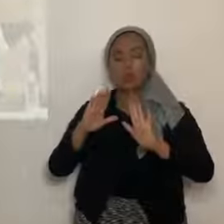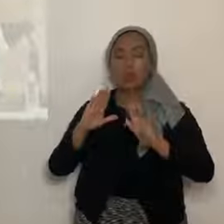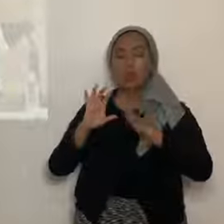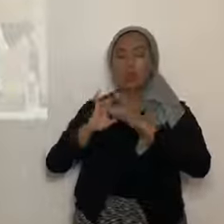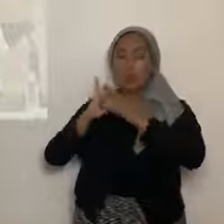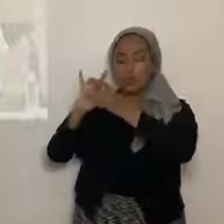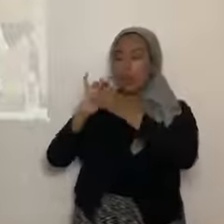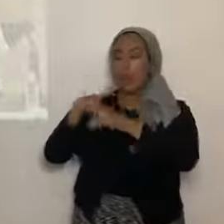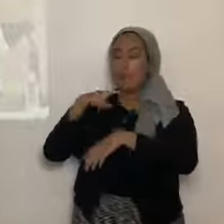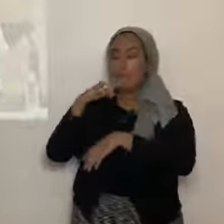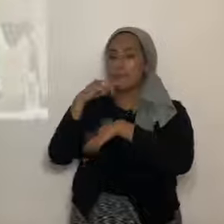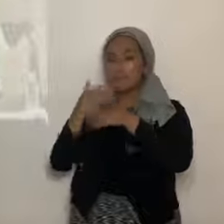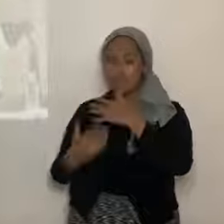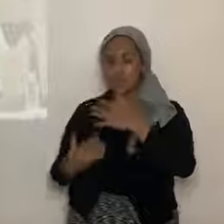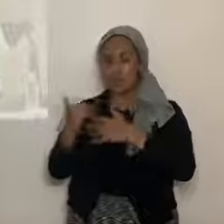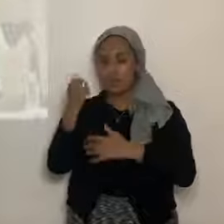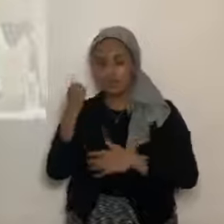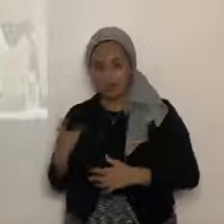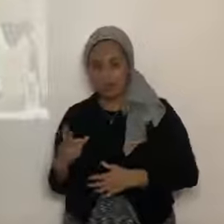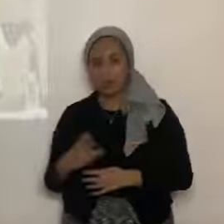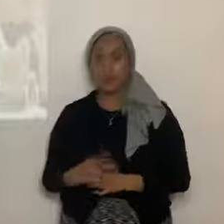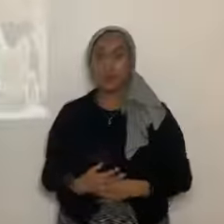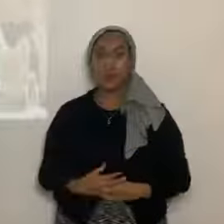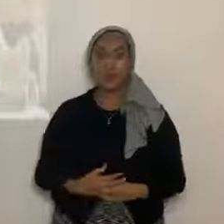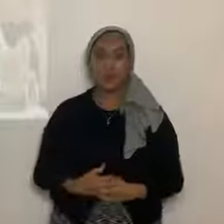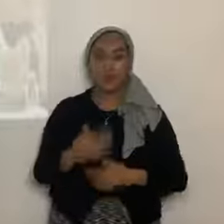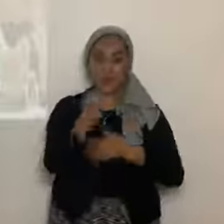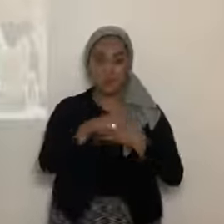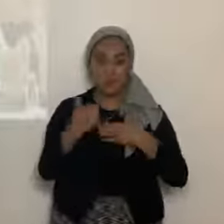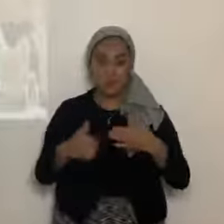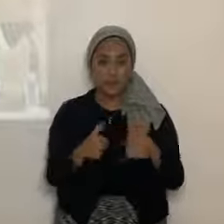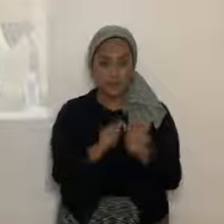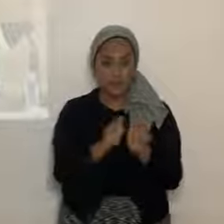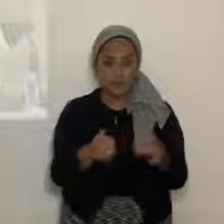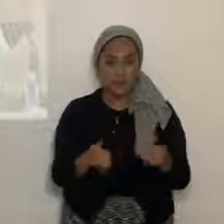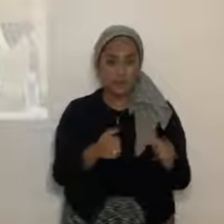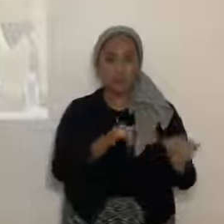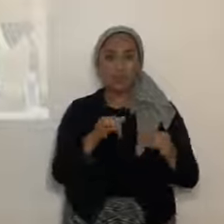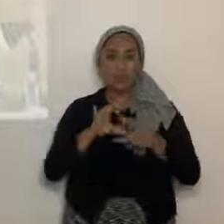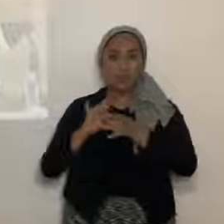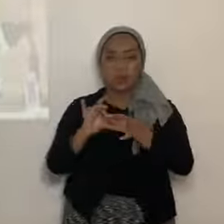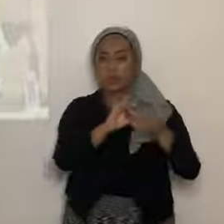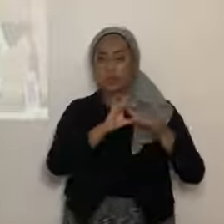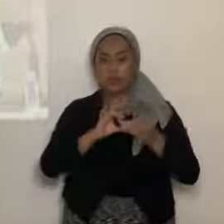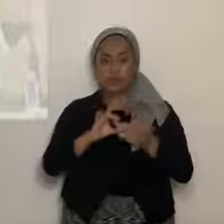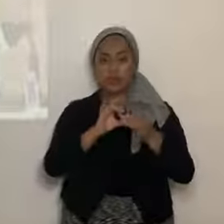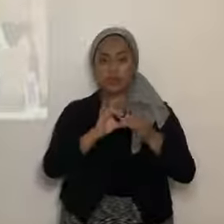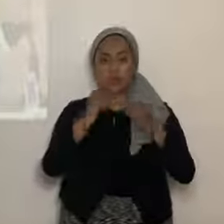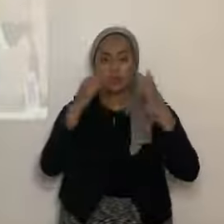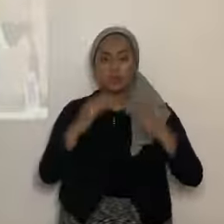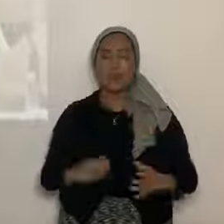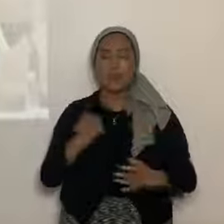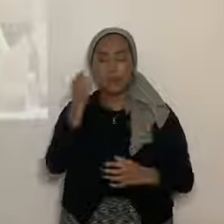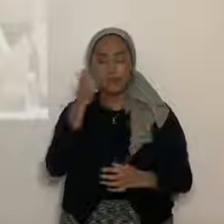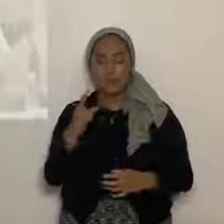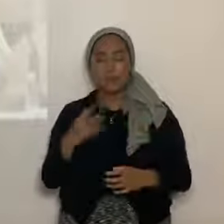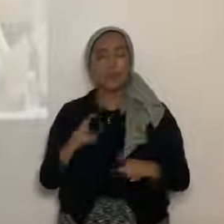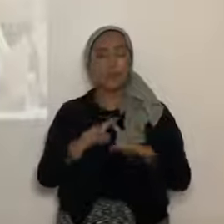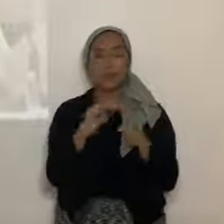Yahshua. El pan que partimos no es la comunión del cuerpo de Yahshua. Eso no tiene nada que ver con